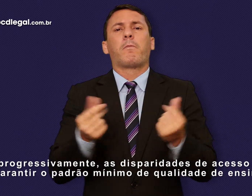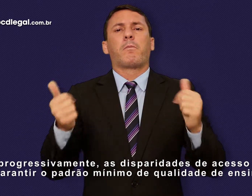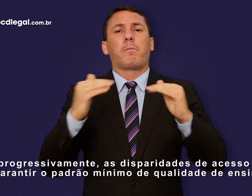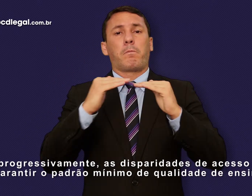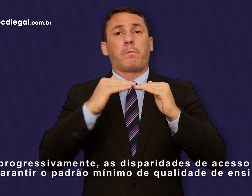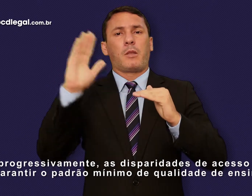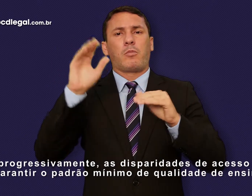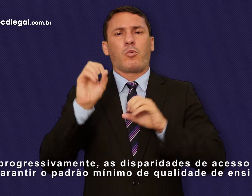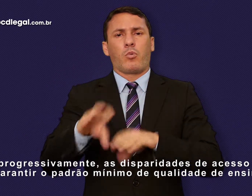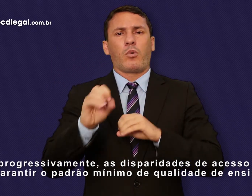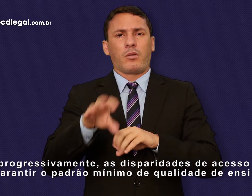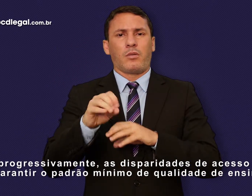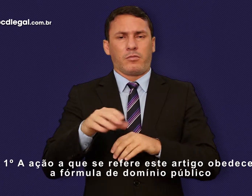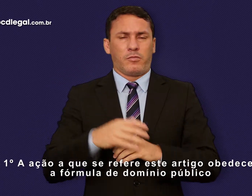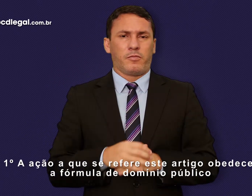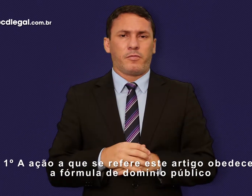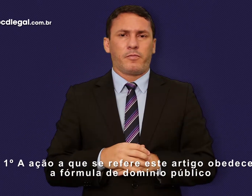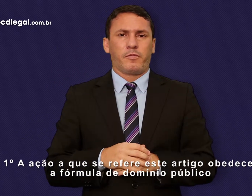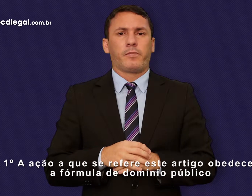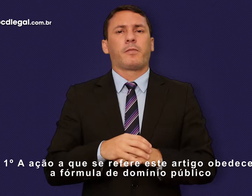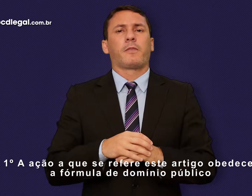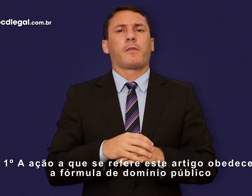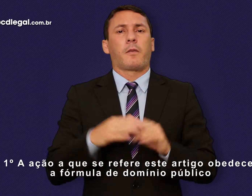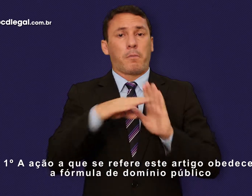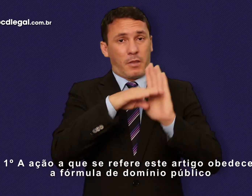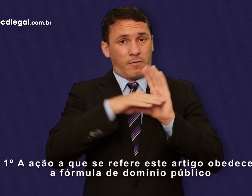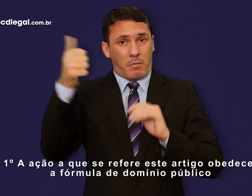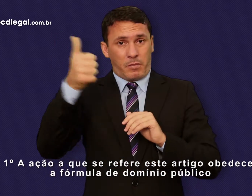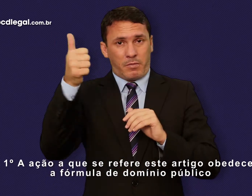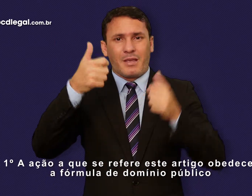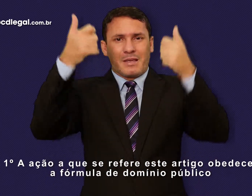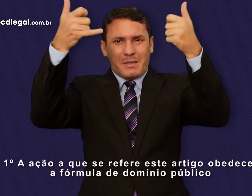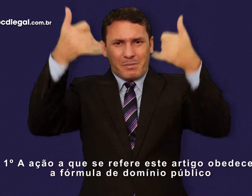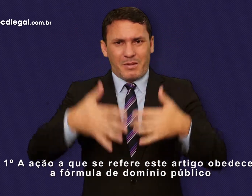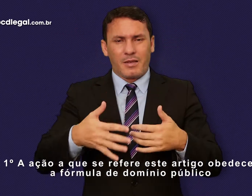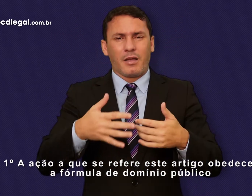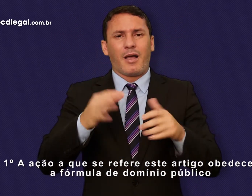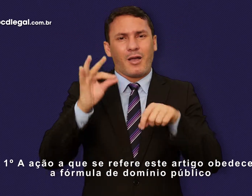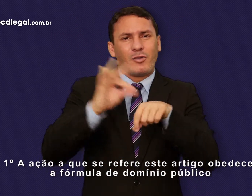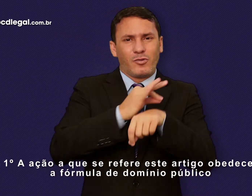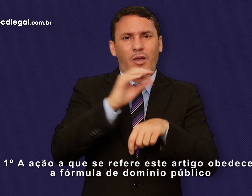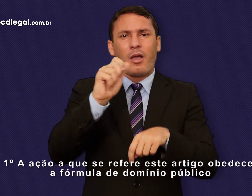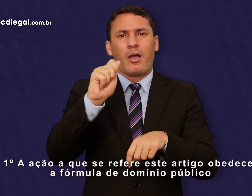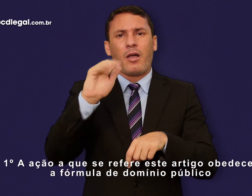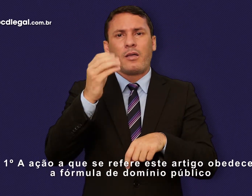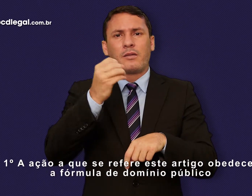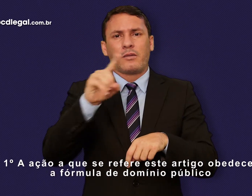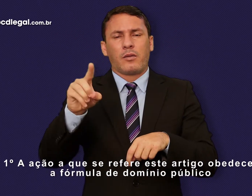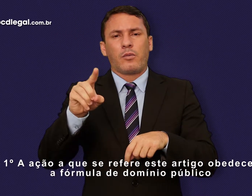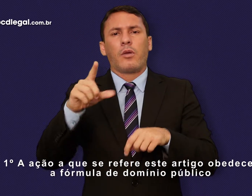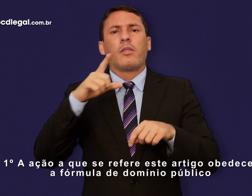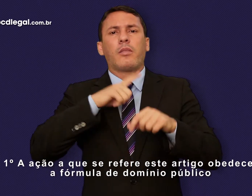de qualidade de ensino. Parágrafo 1º. A ação a que se refere este artigo obedecerá à fórmula de